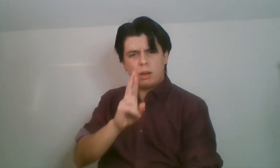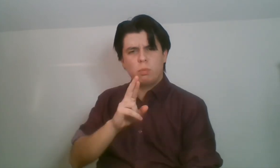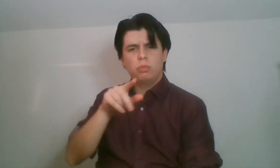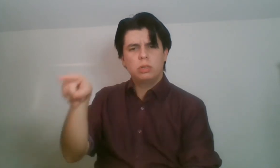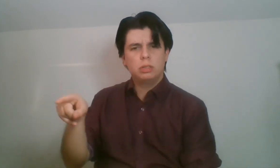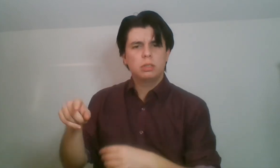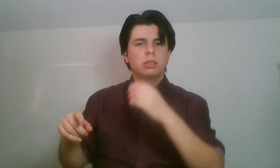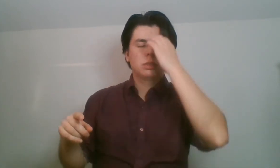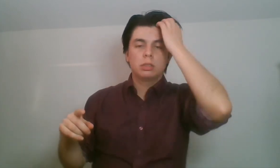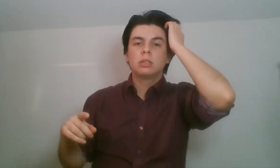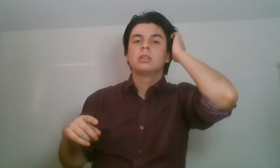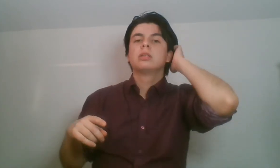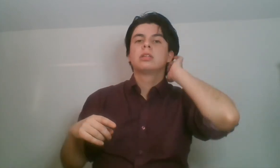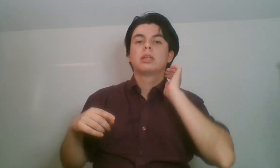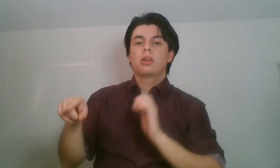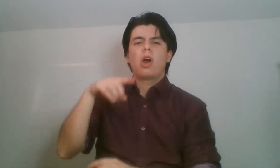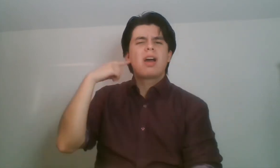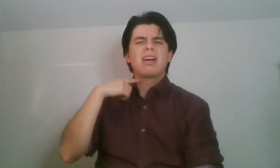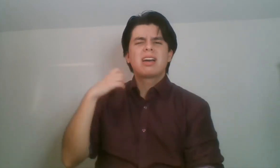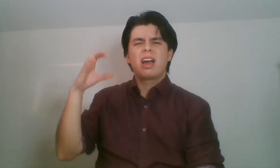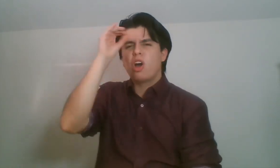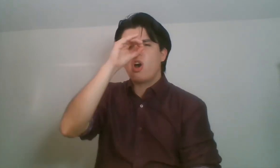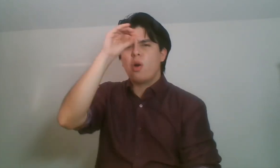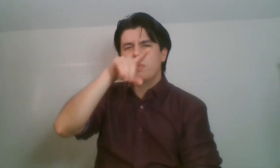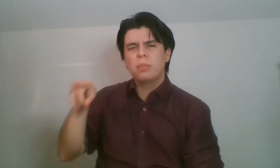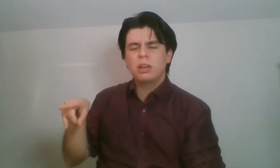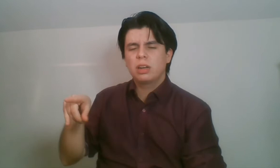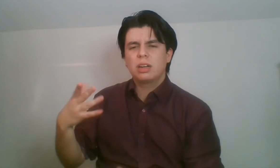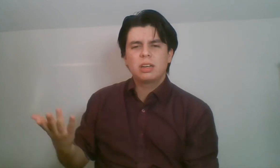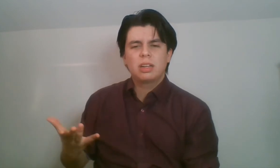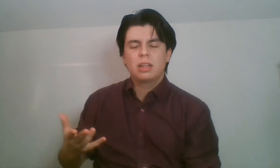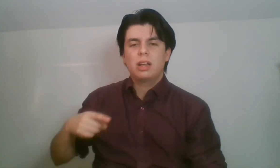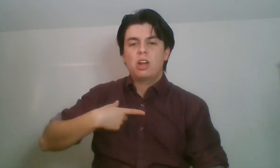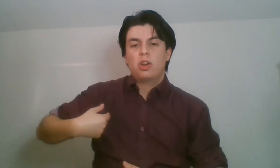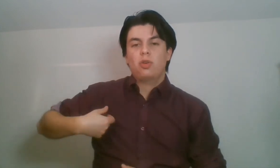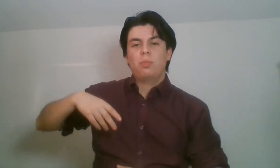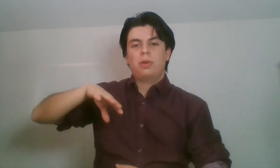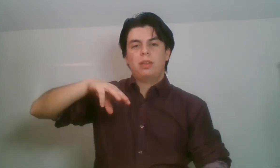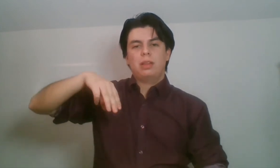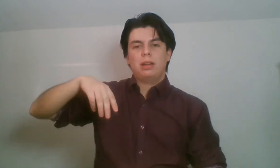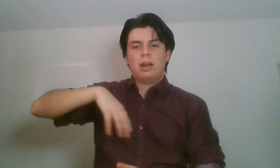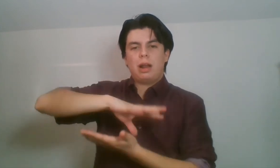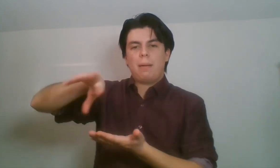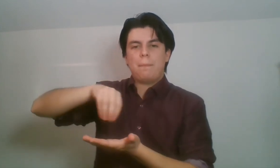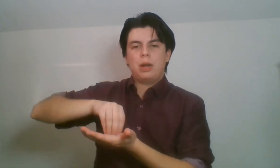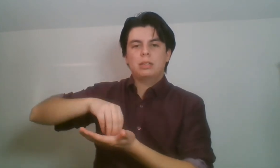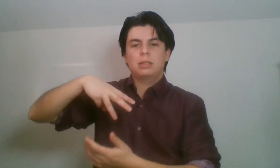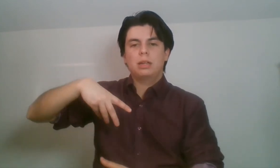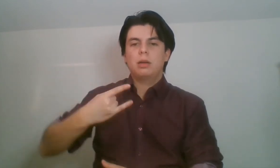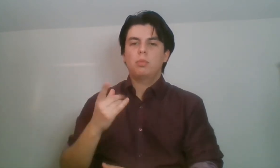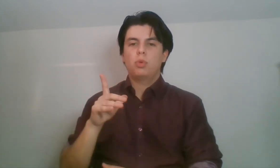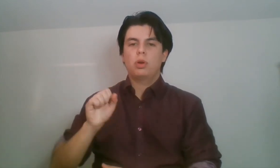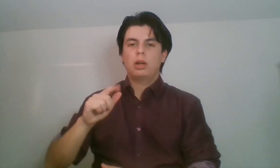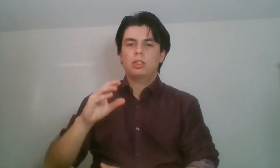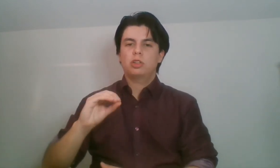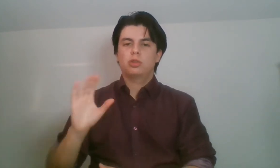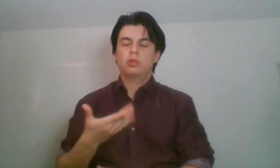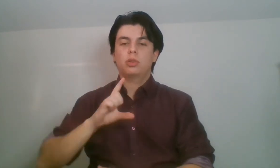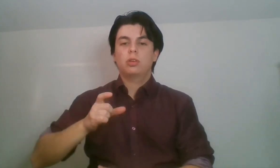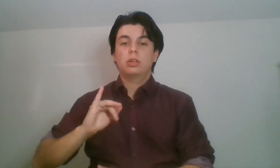Qué gran anécdota, que bien contada por Ramón Campos Larenas. Qué buena la respuesta. ¿Qué opinan de esta situación que ocurrió en aquellos días